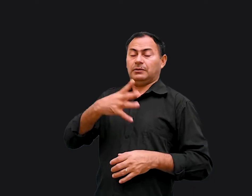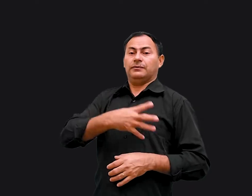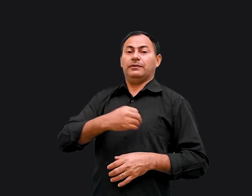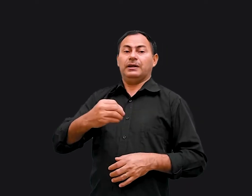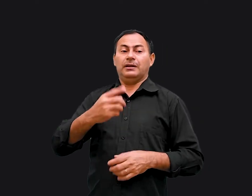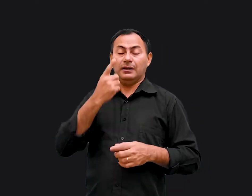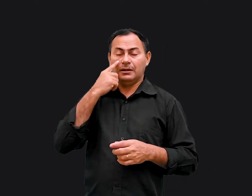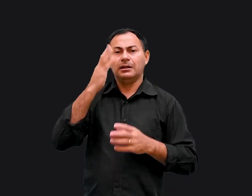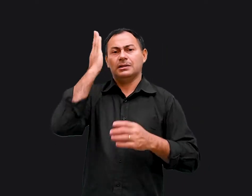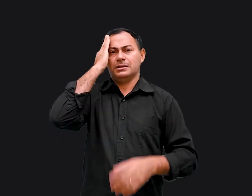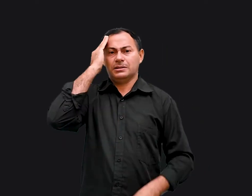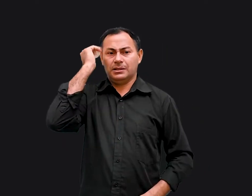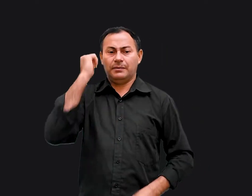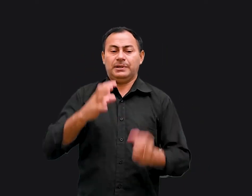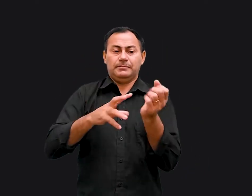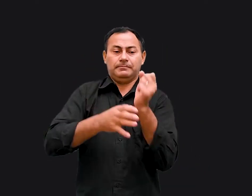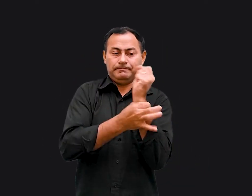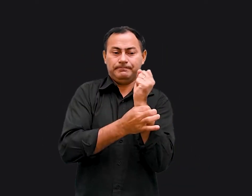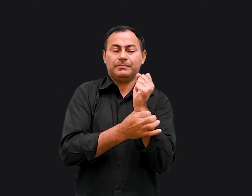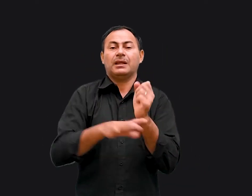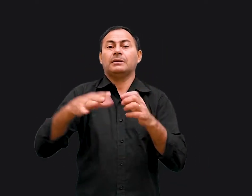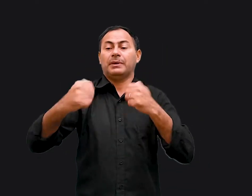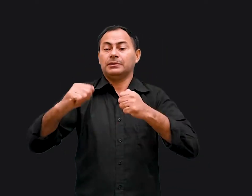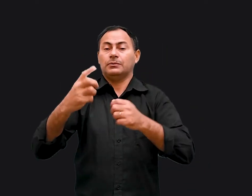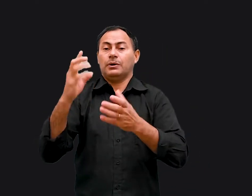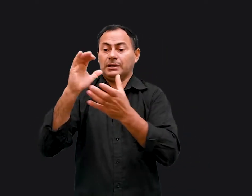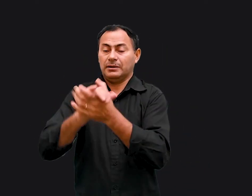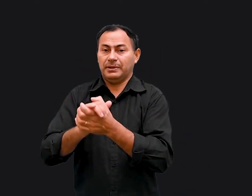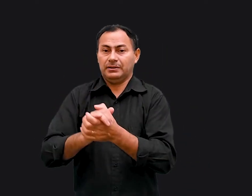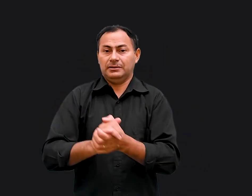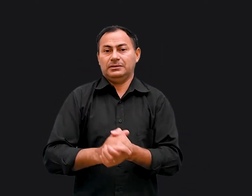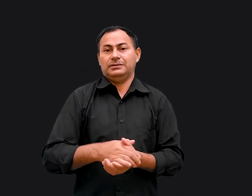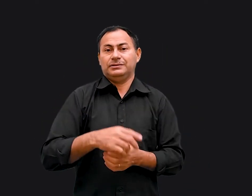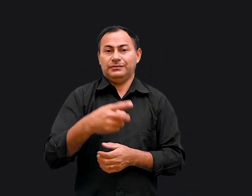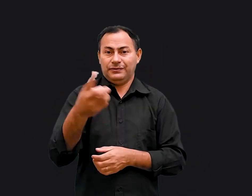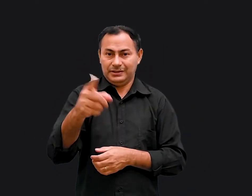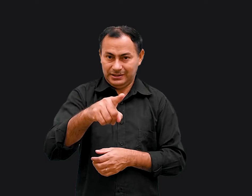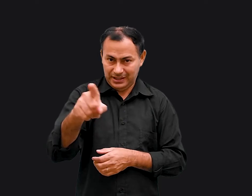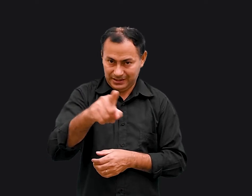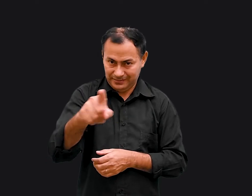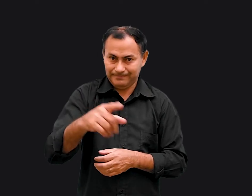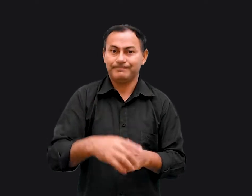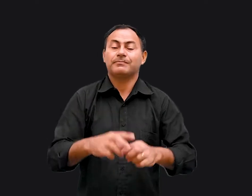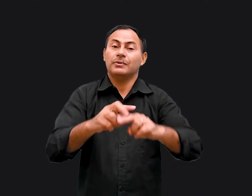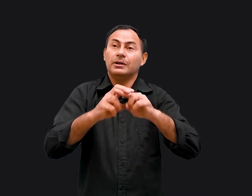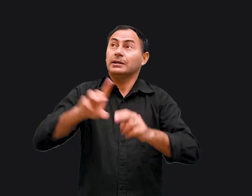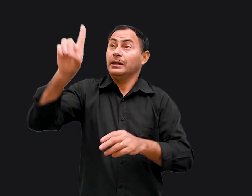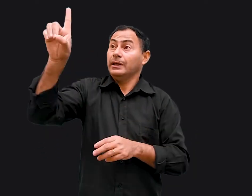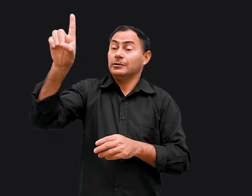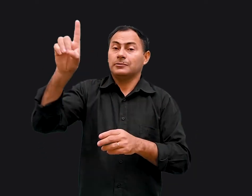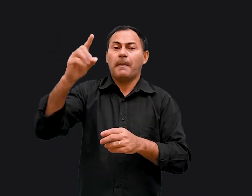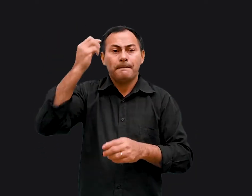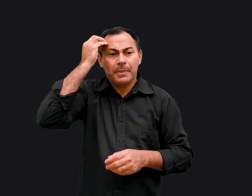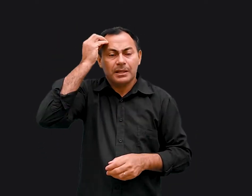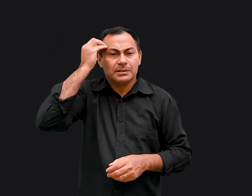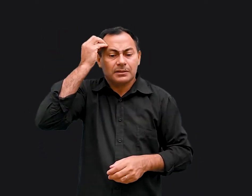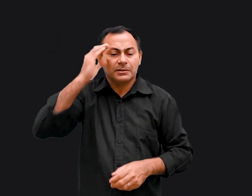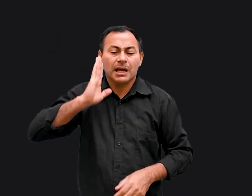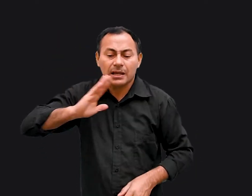Eles sabem que a segurança deles depende do casamento de vocês. Portanto, Deus estava pensando nas crianças quando disse